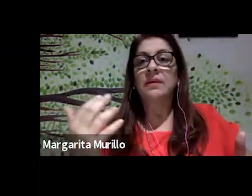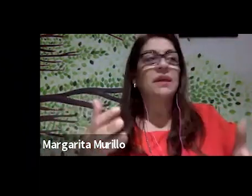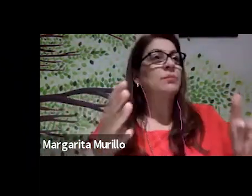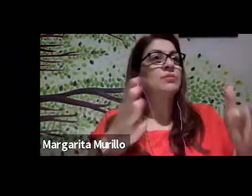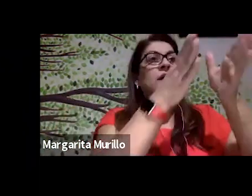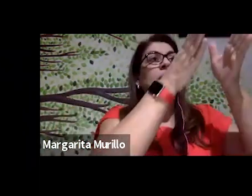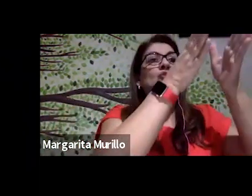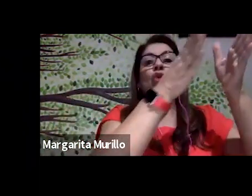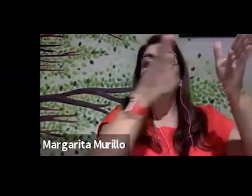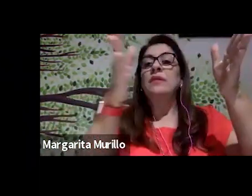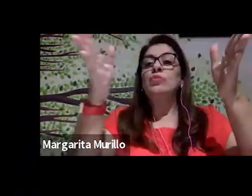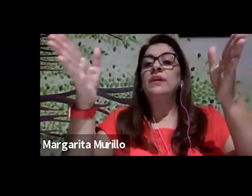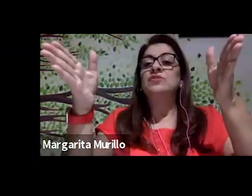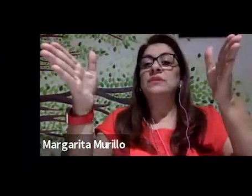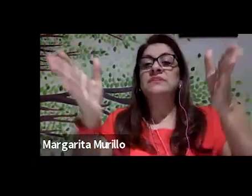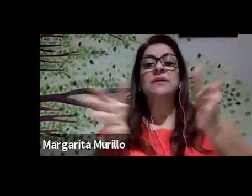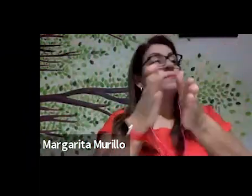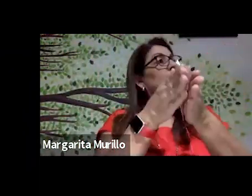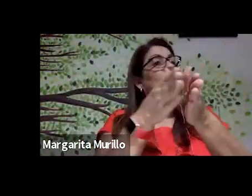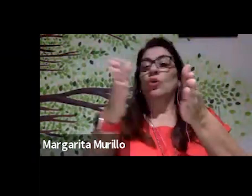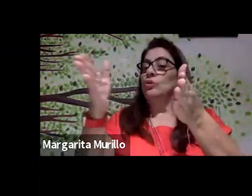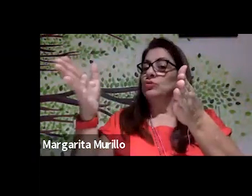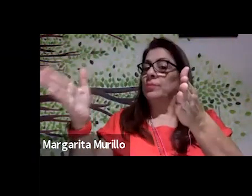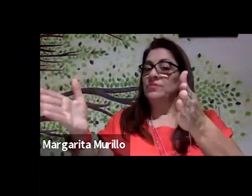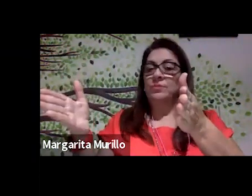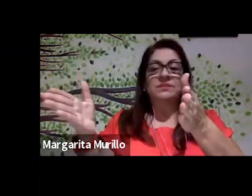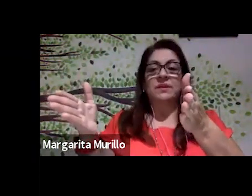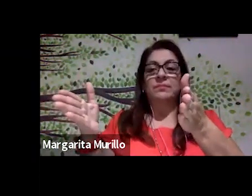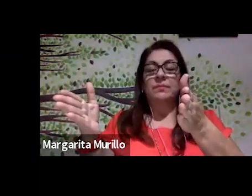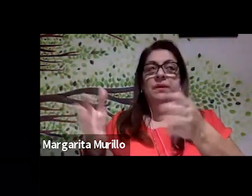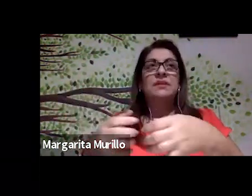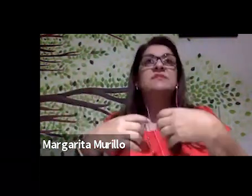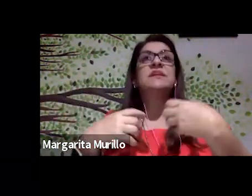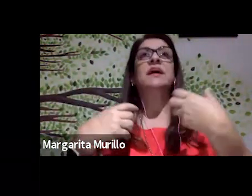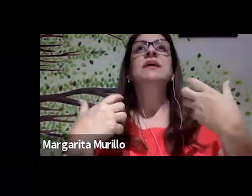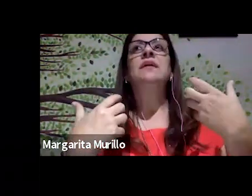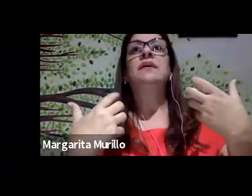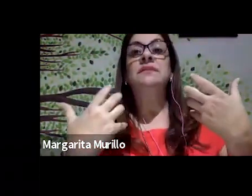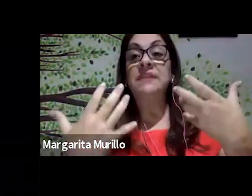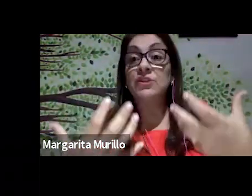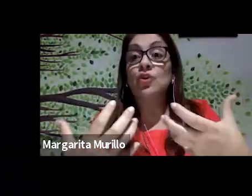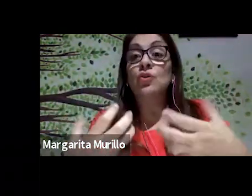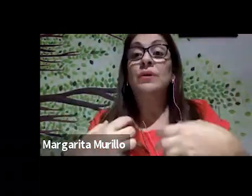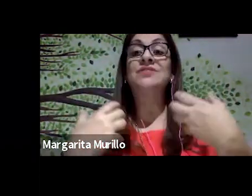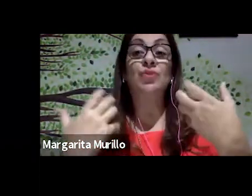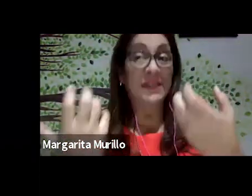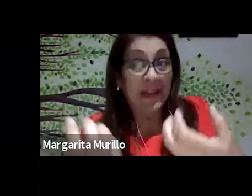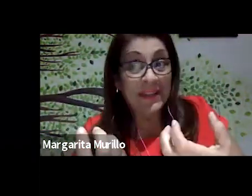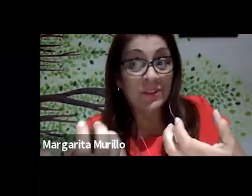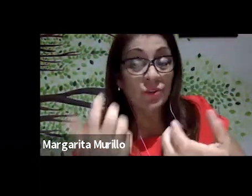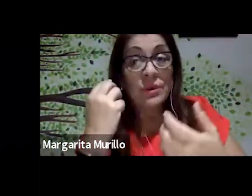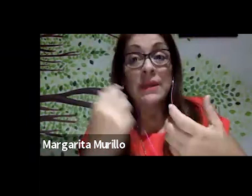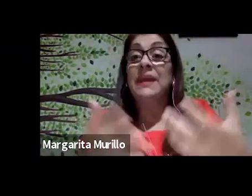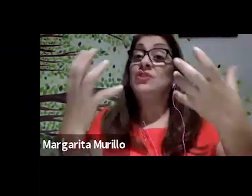queremos que todas las mujeres son así todos los hombres son así Y desde ahí ya yo estoy